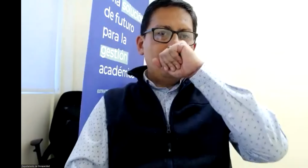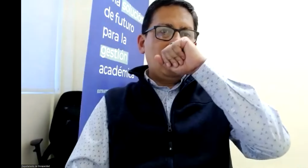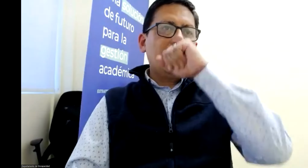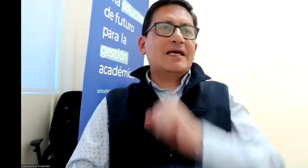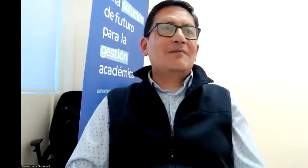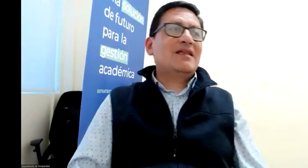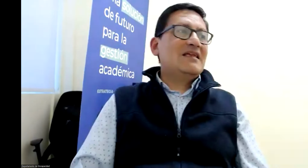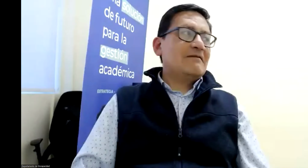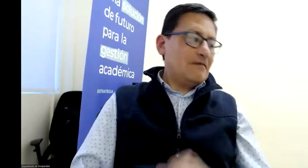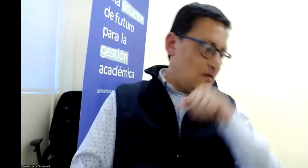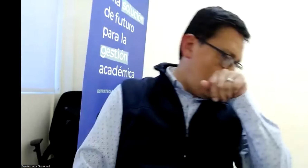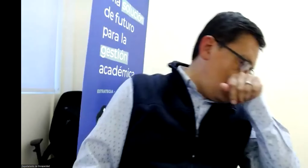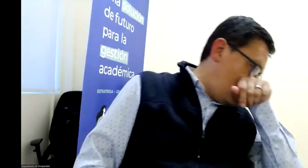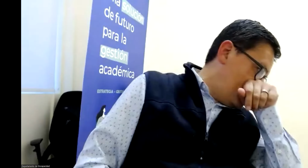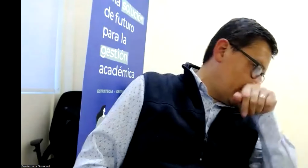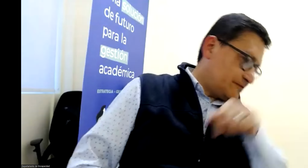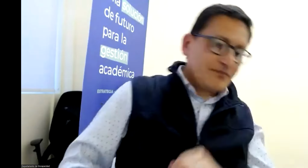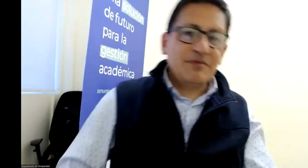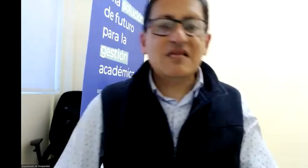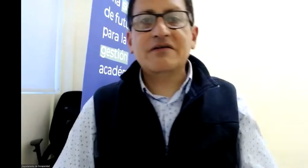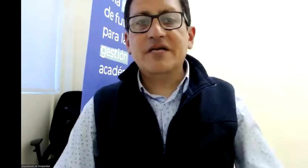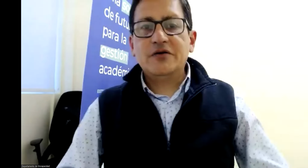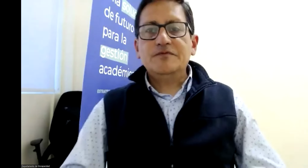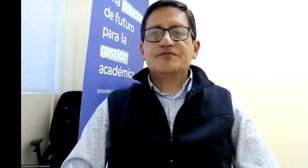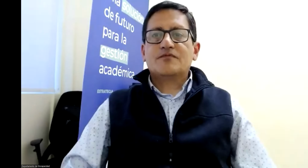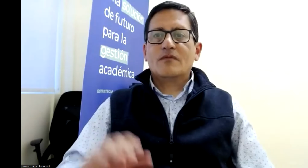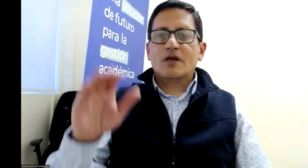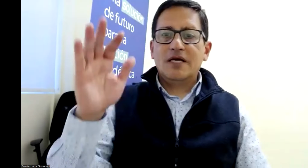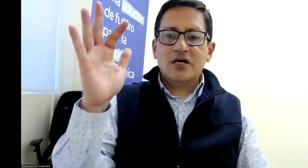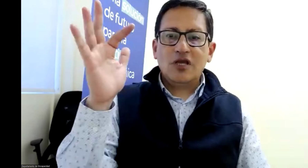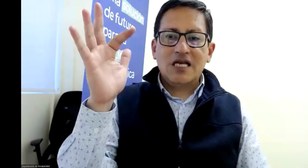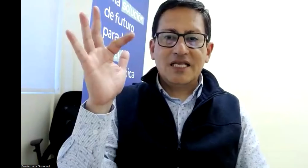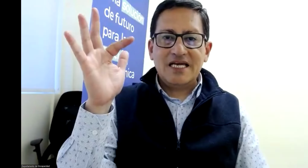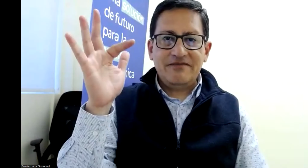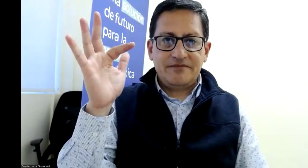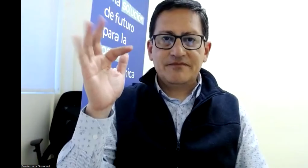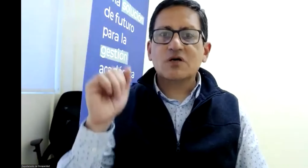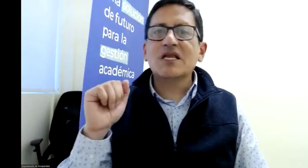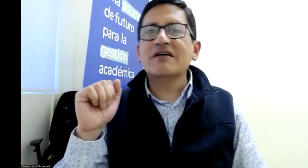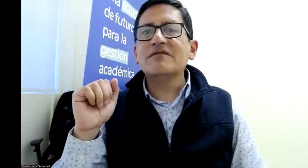Ahora, el mes de perdón, el mes de febrero es con la letra F. ¿Cómo es la F?